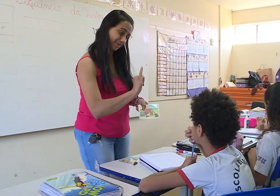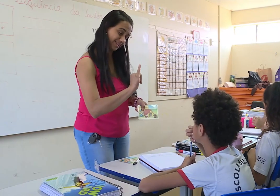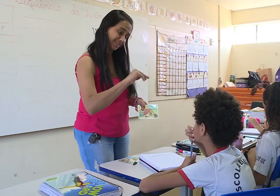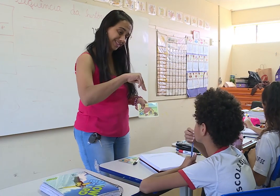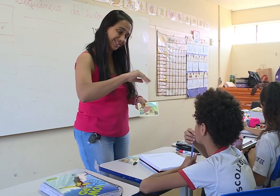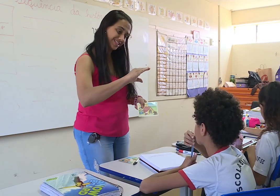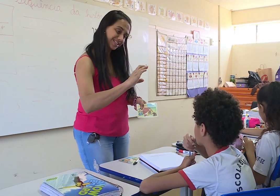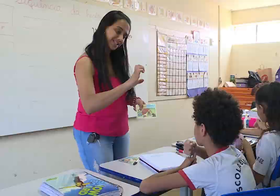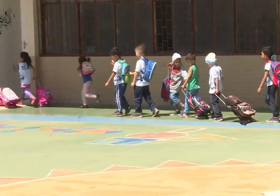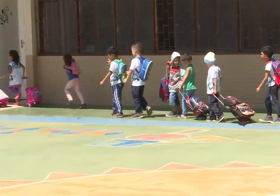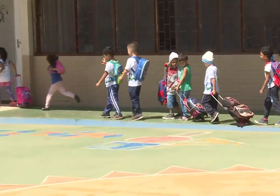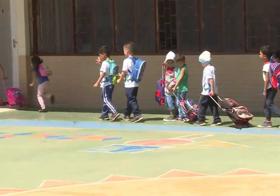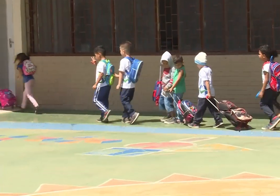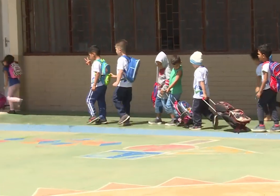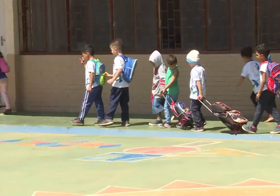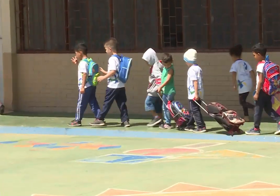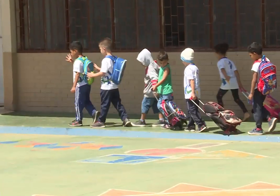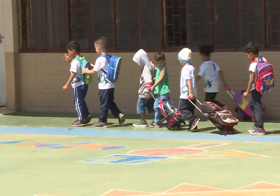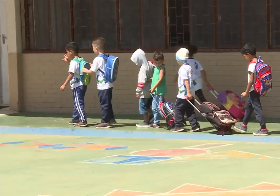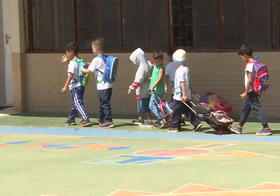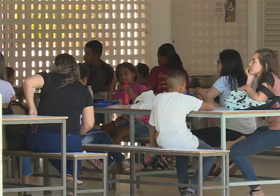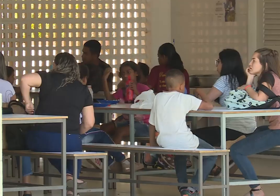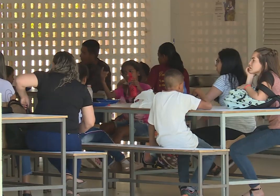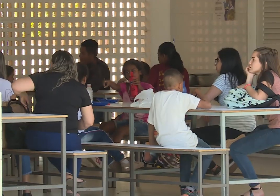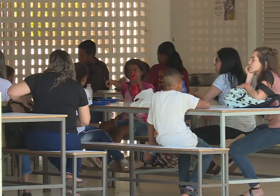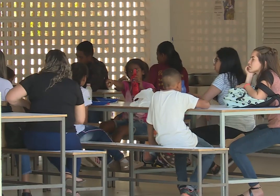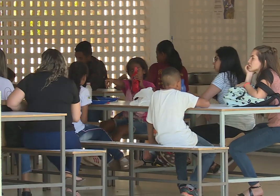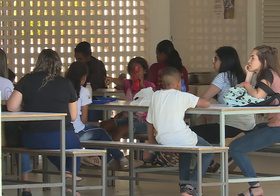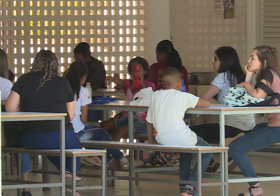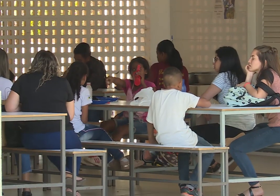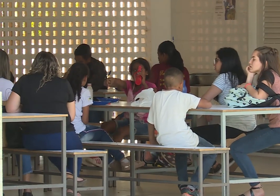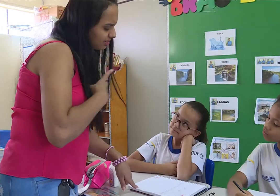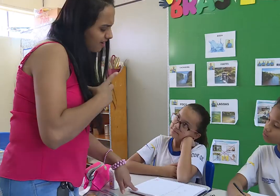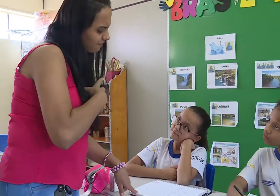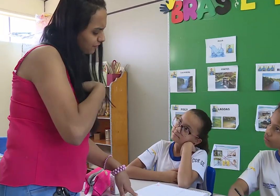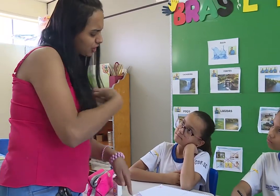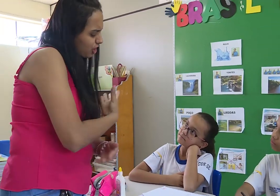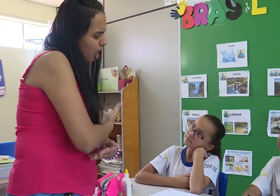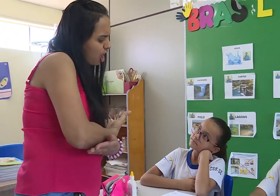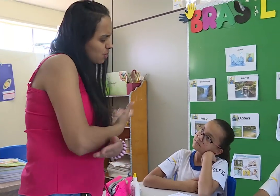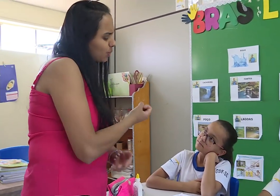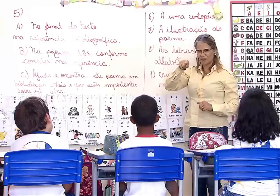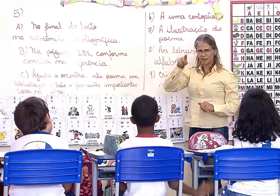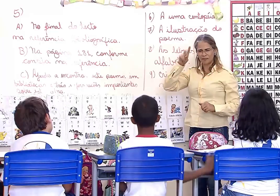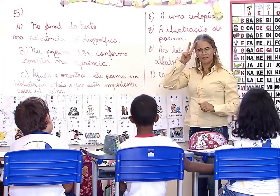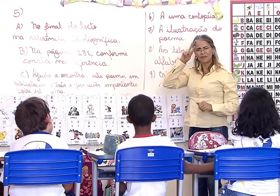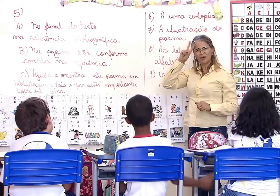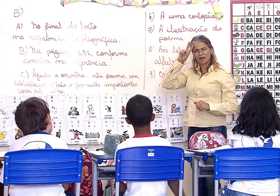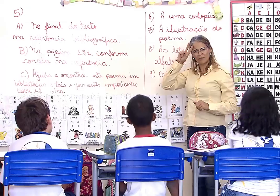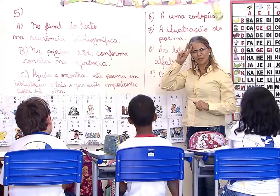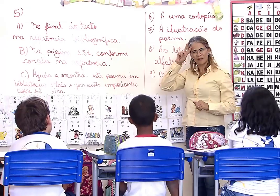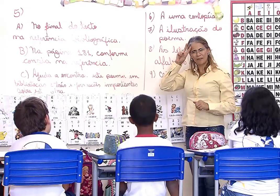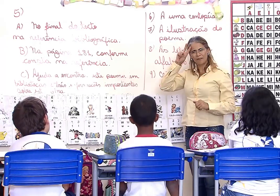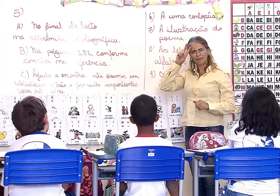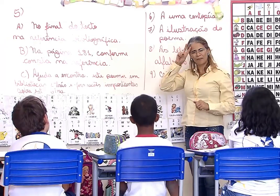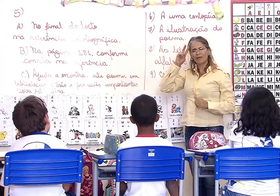educação infantil, ensino fundamental e médio. O ensino é bilingue. Para estimular a formação de professores